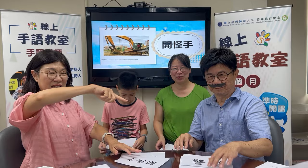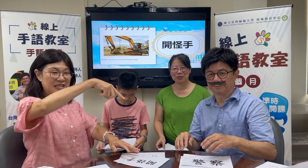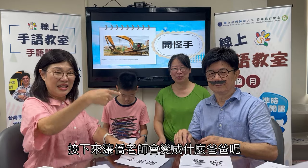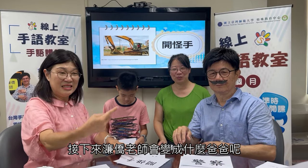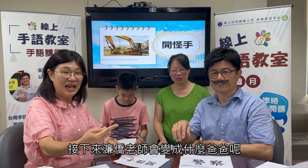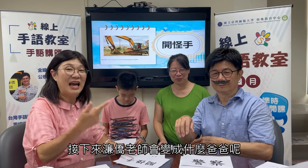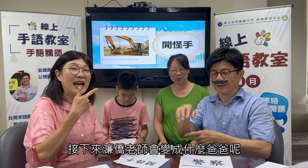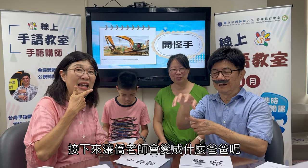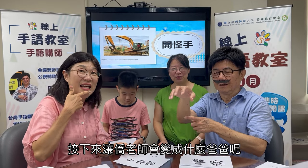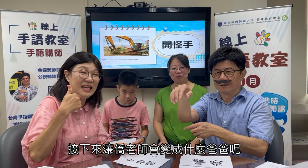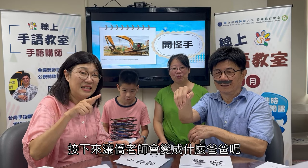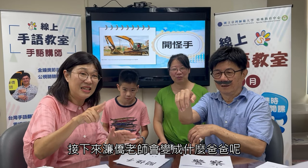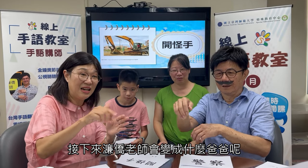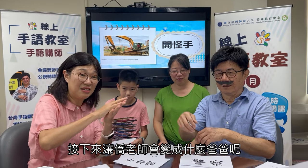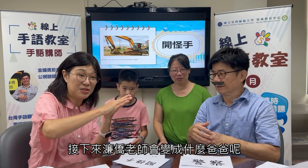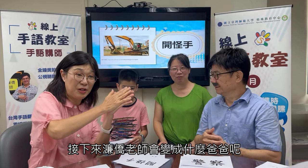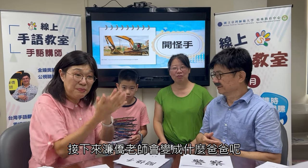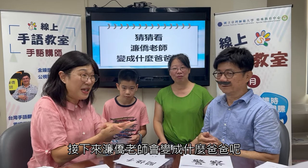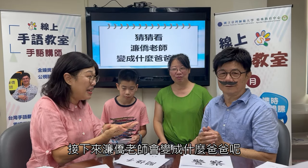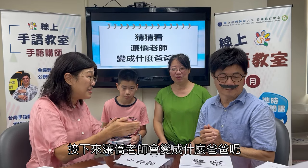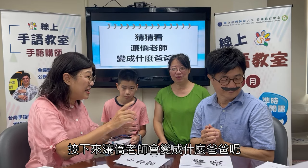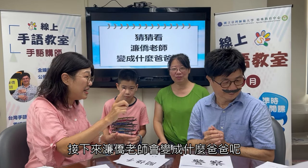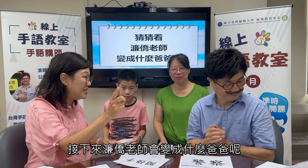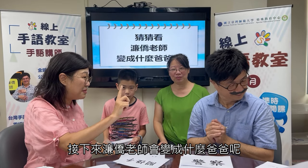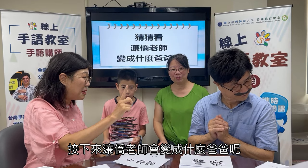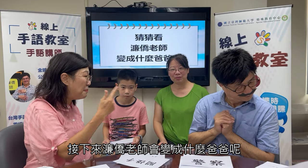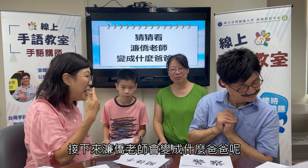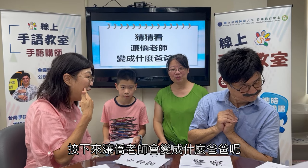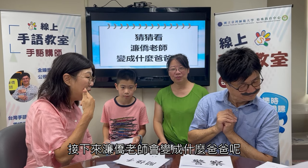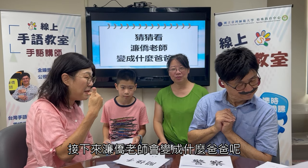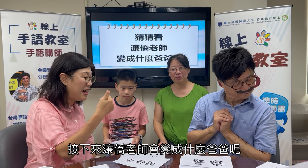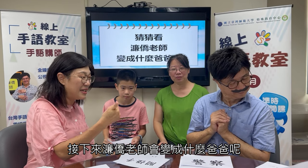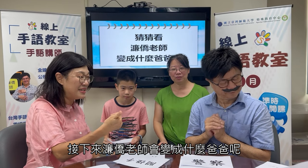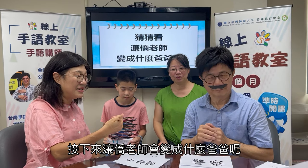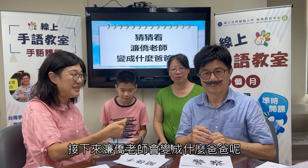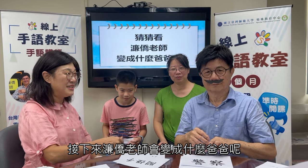接下来连桥老师会变成什么爸爸呢？